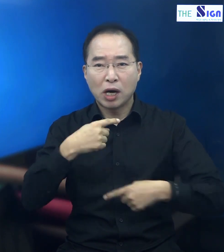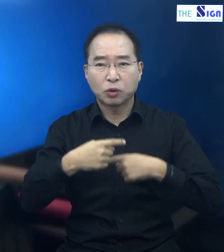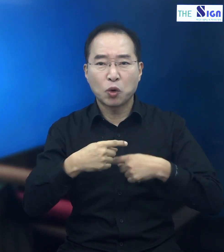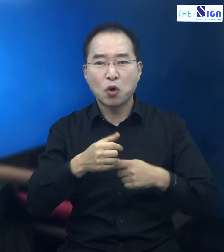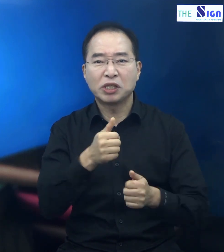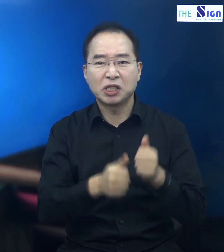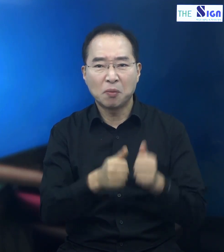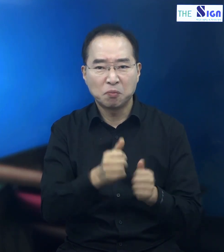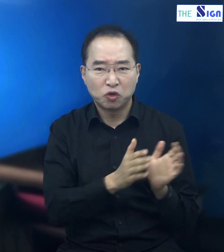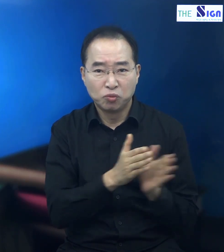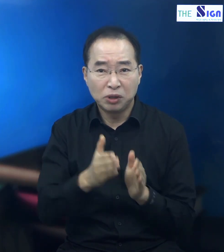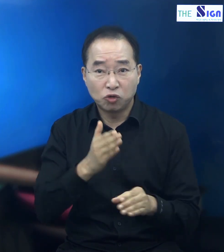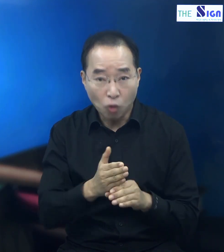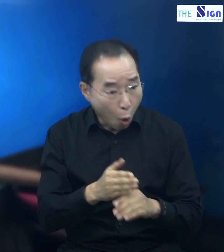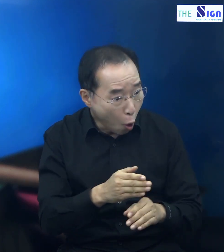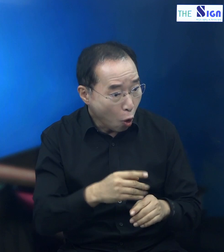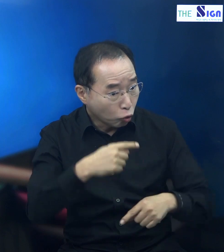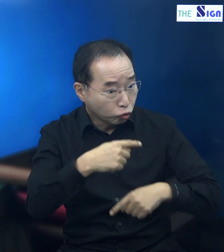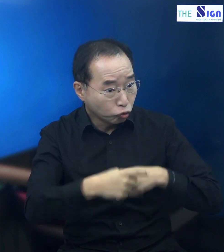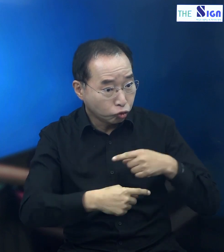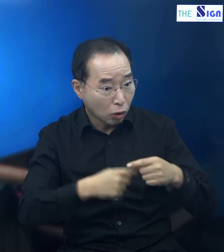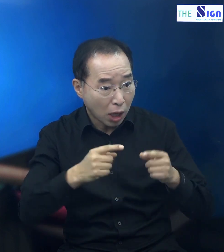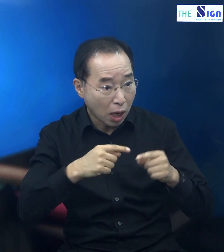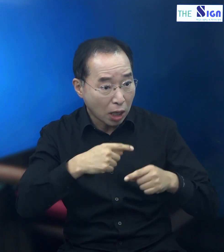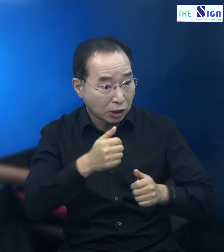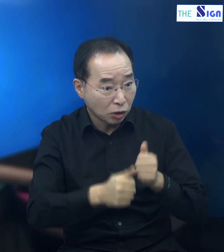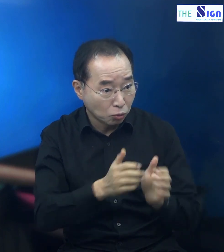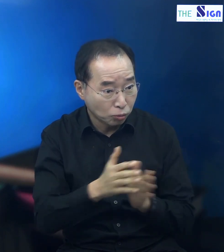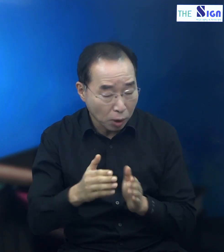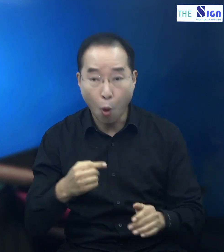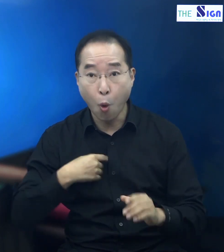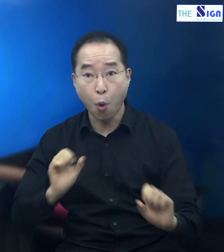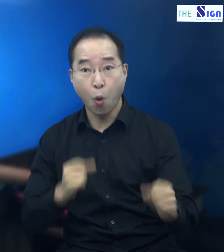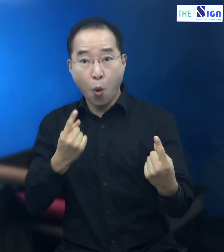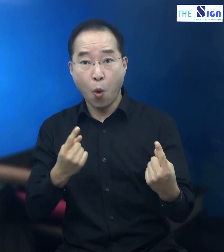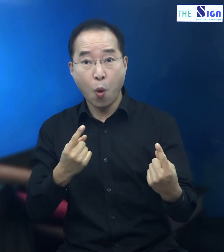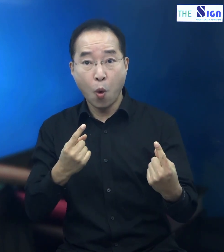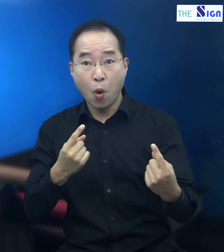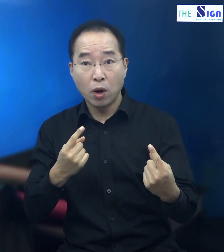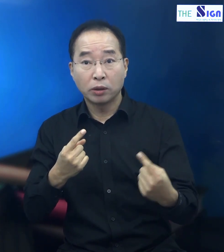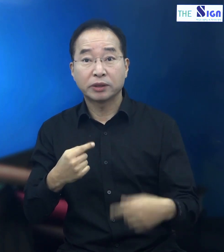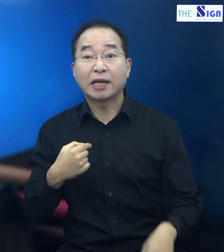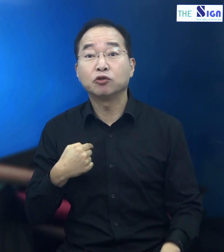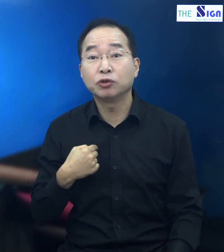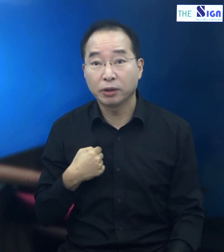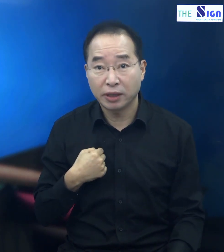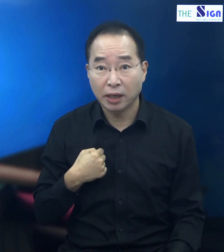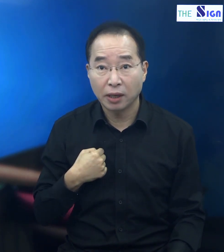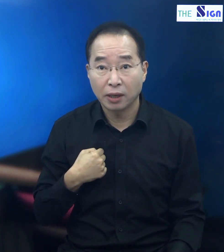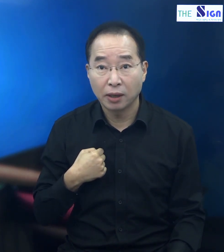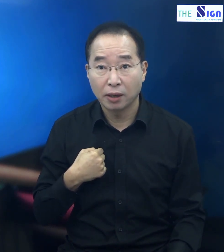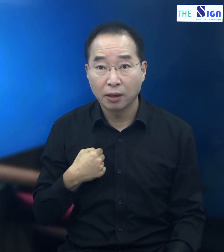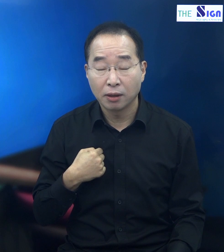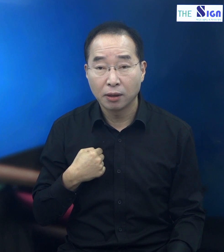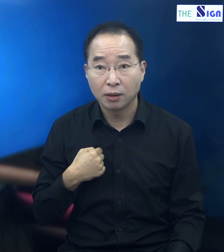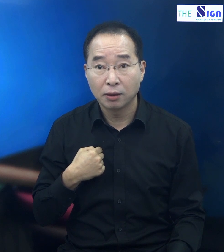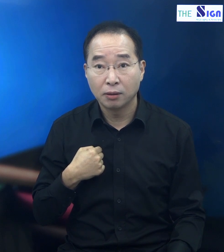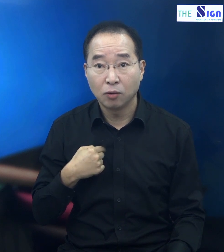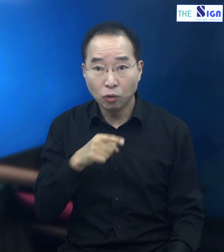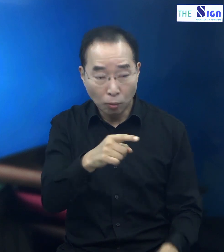수화 통역 시험 준비 중. 오! 수화 시험 준비? 오! 나도 그런데. 너